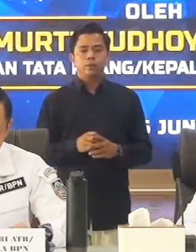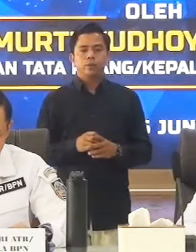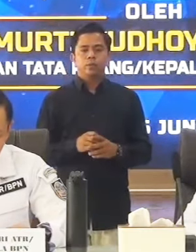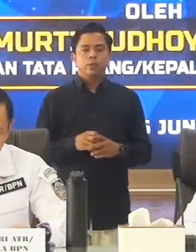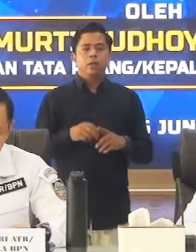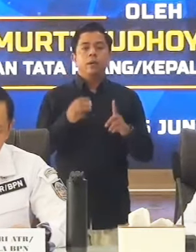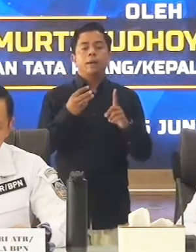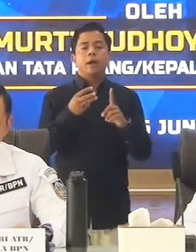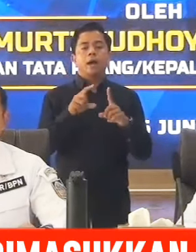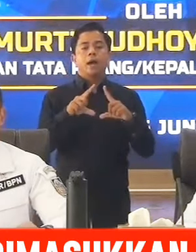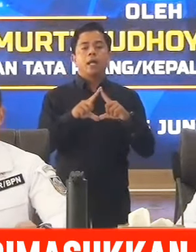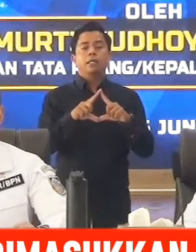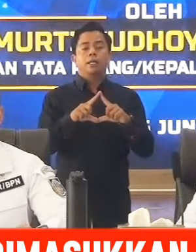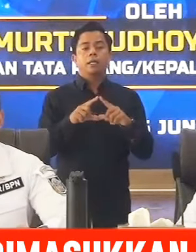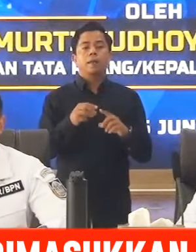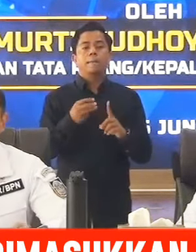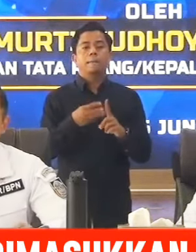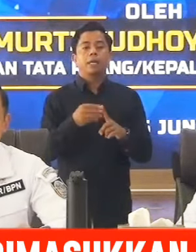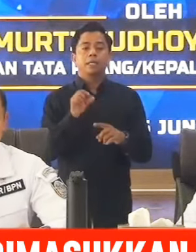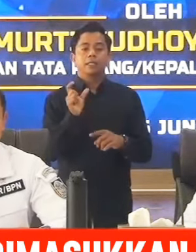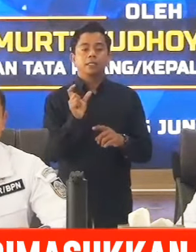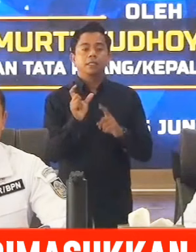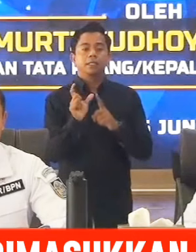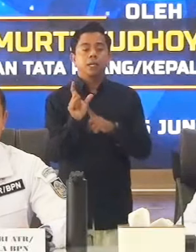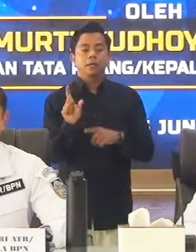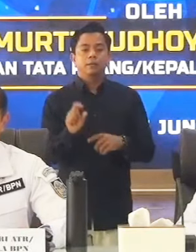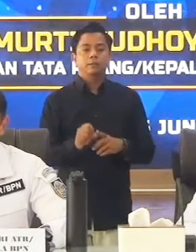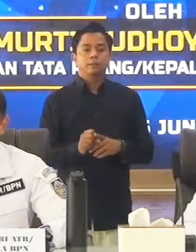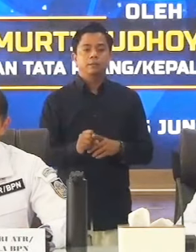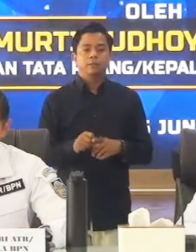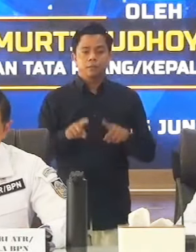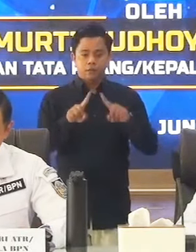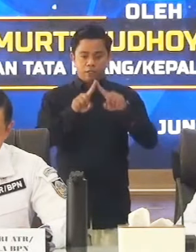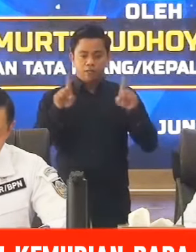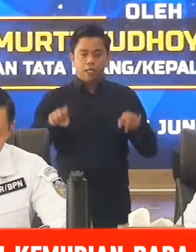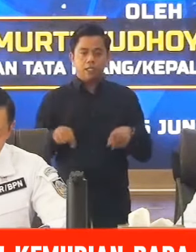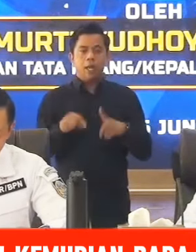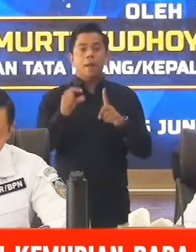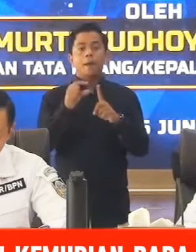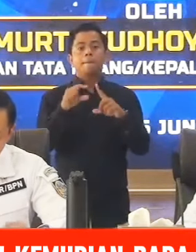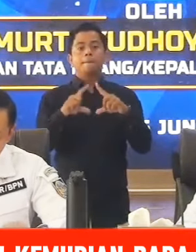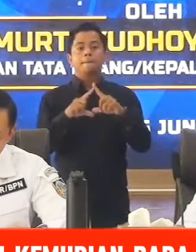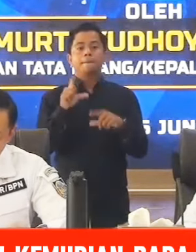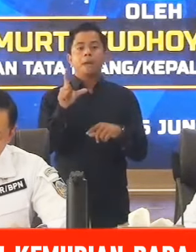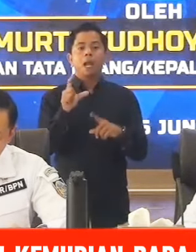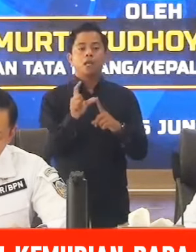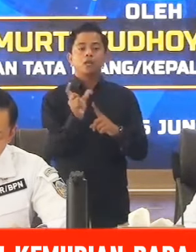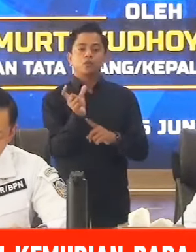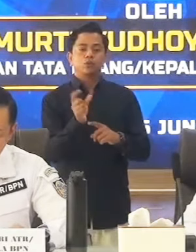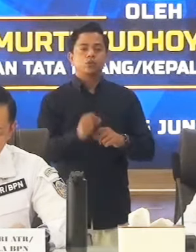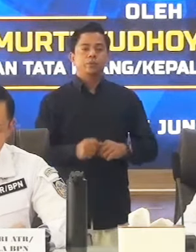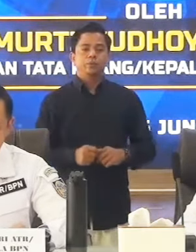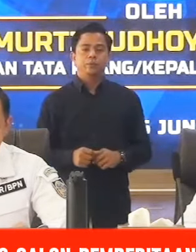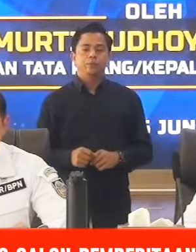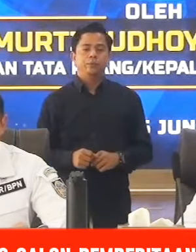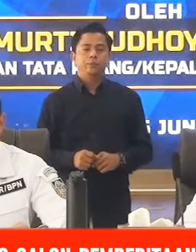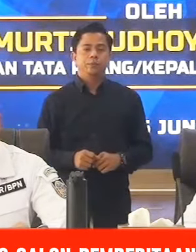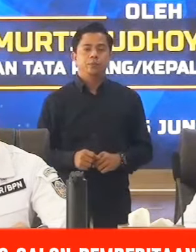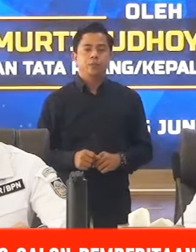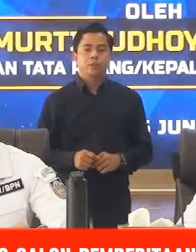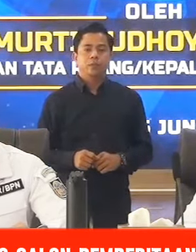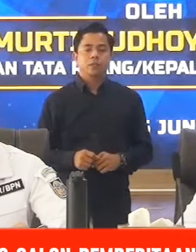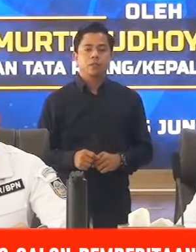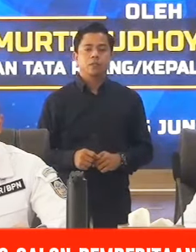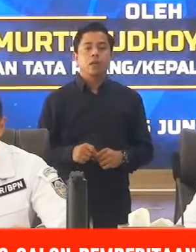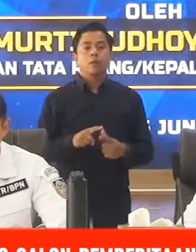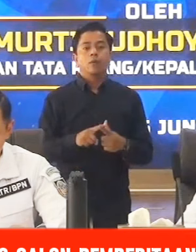Beni. Lalu sertifikatnya dimasukkan. Saudara Beni baru mengetahui kemudian pada bulan